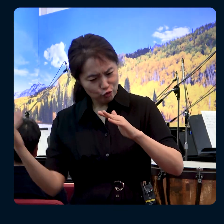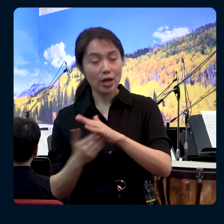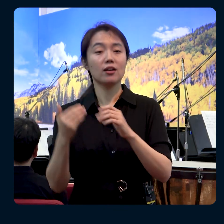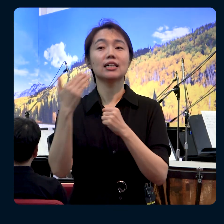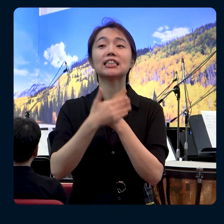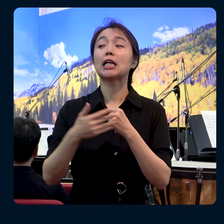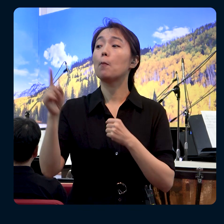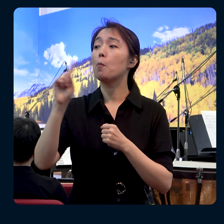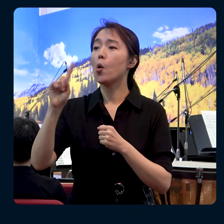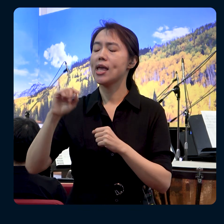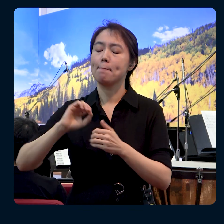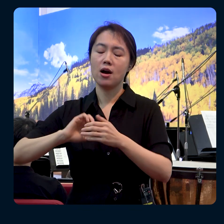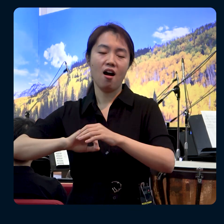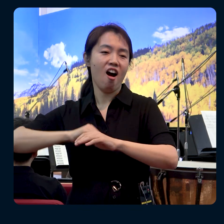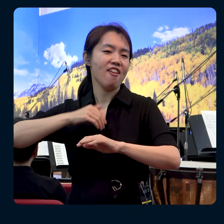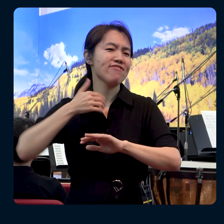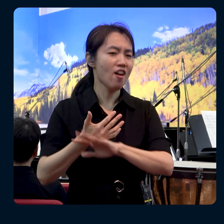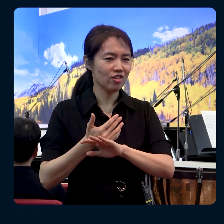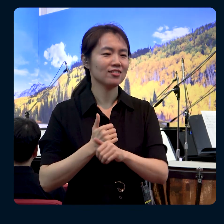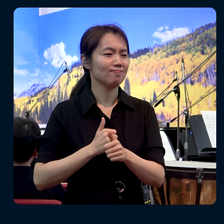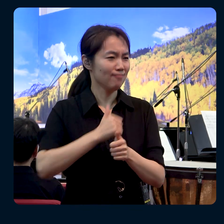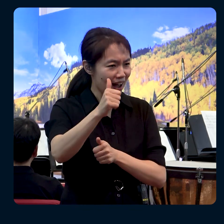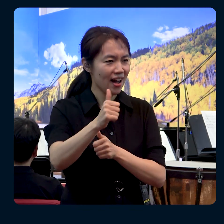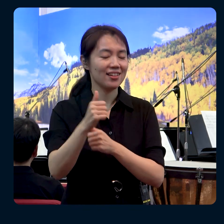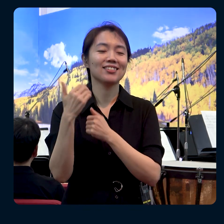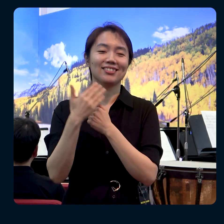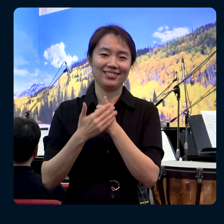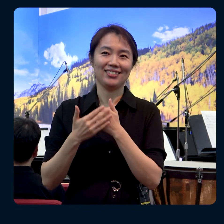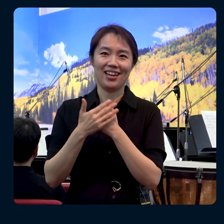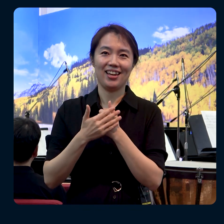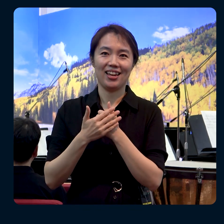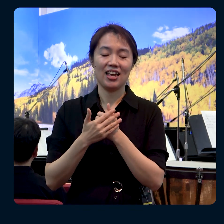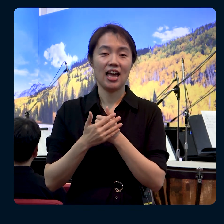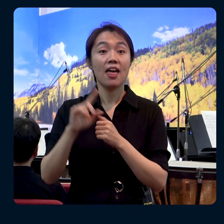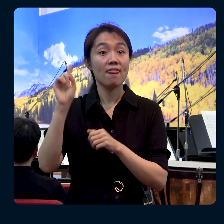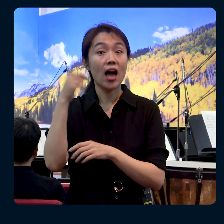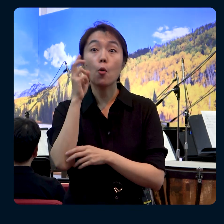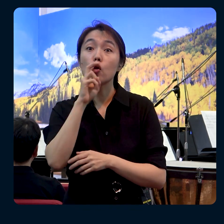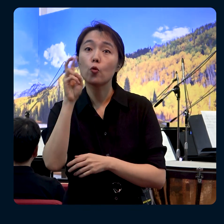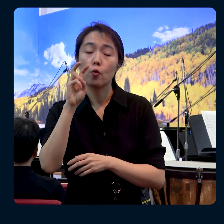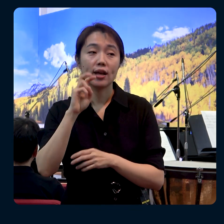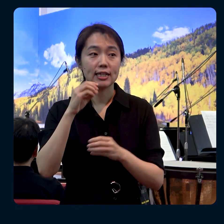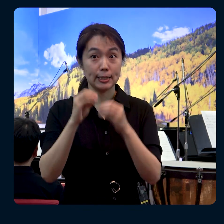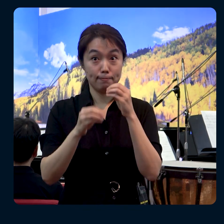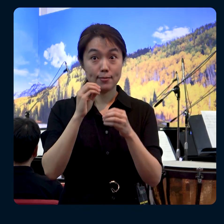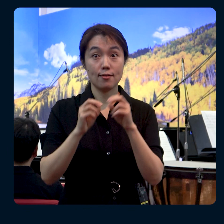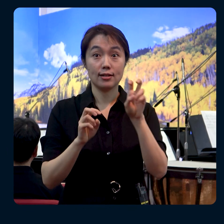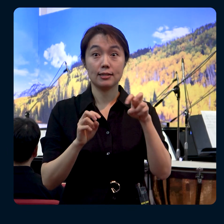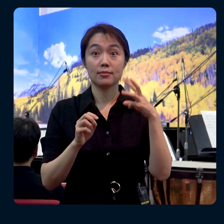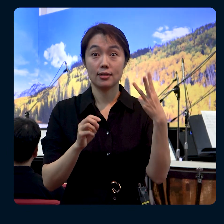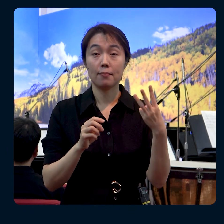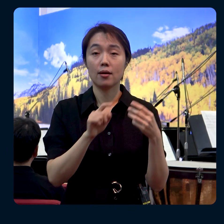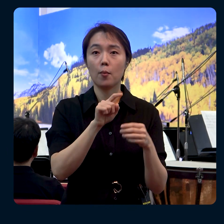노래했던 시편 23편 5절, 주께서 내 원수의 목전에서 내게 상을 차려주시고